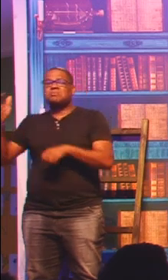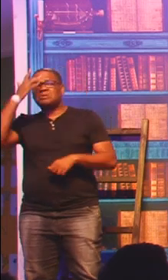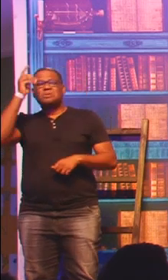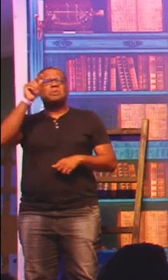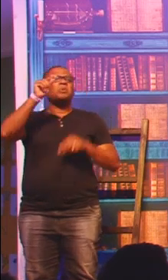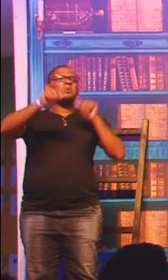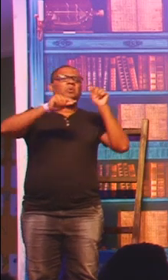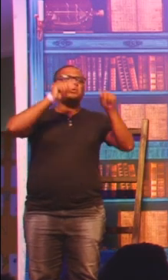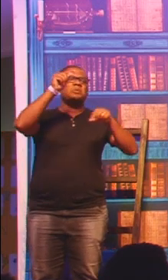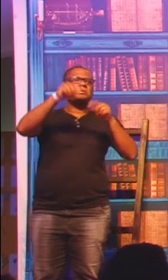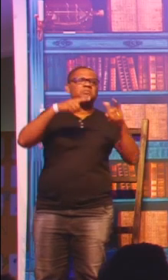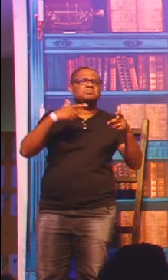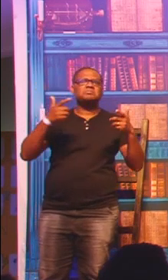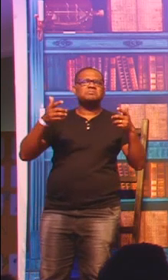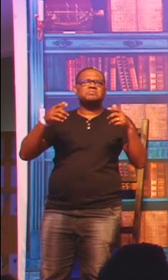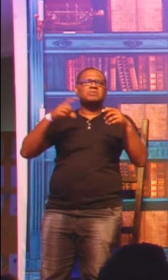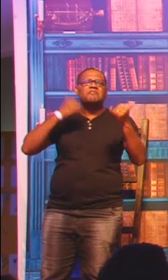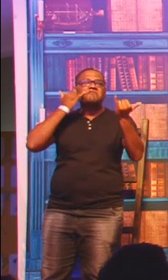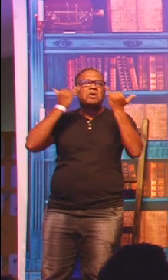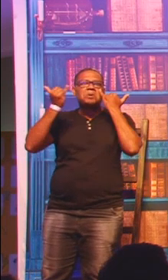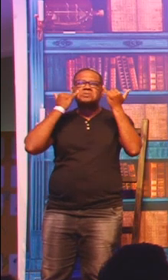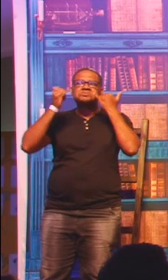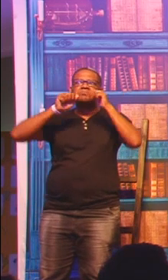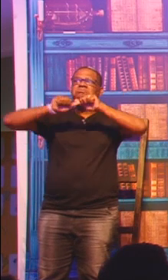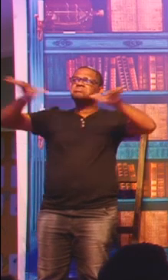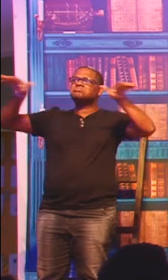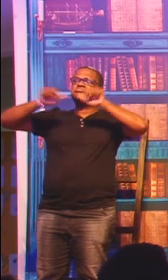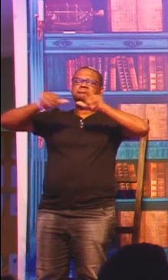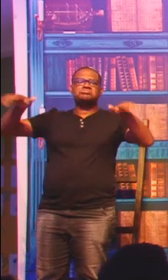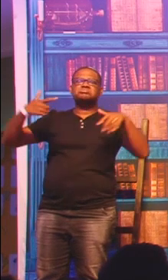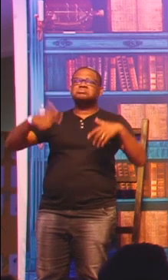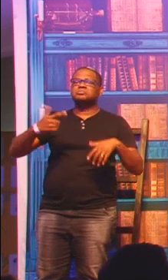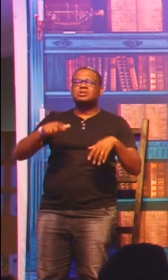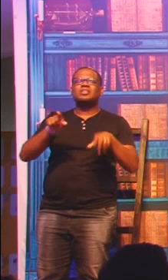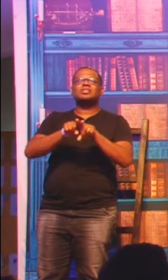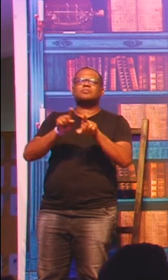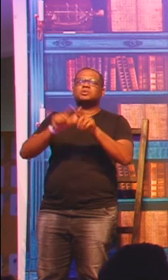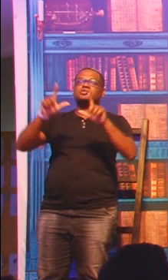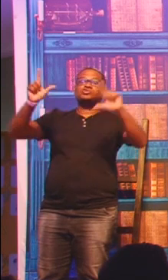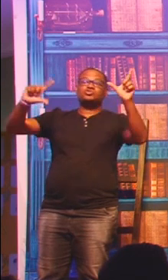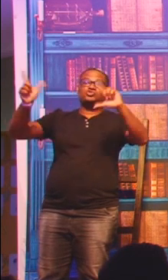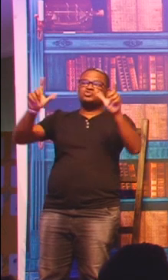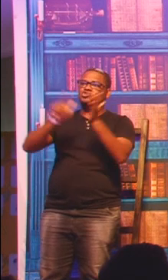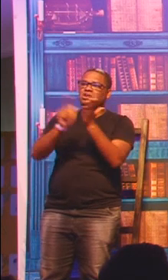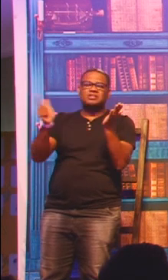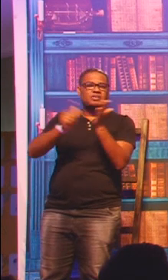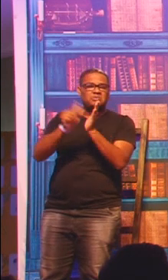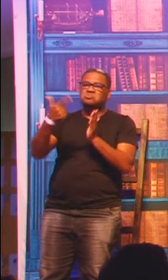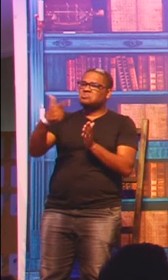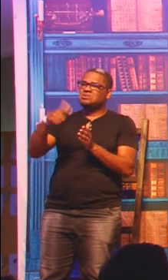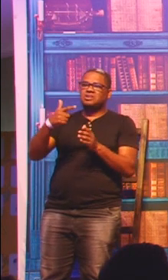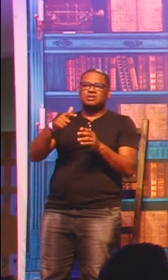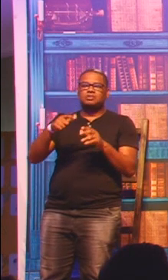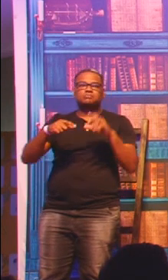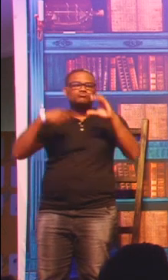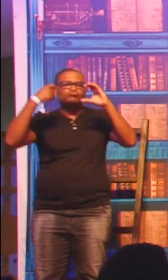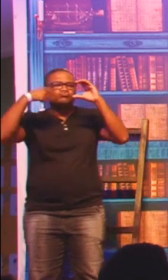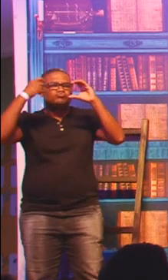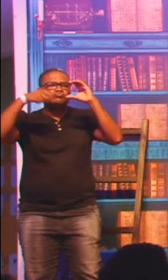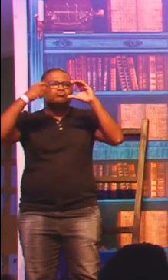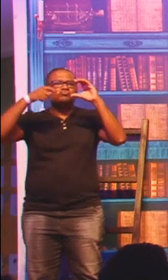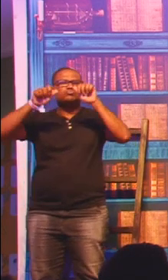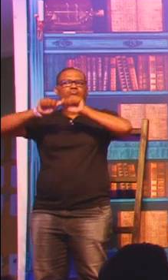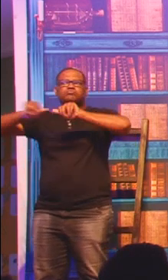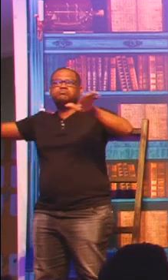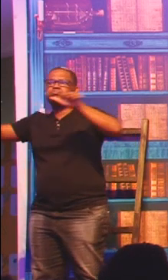acontece, porque não há circulação de informação. Até os jornais, a gente não conta mais com isso hoje em dia, né? Os grandes jornais estão